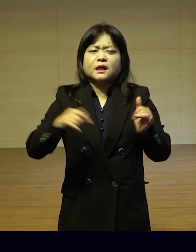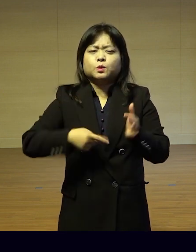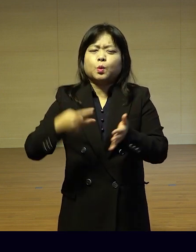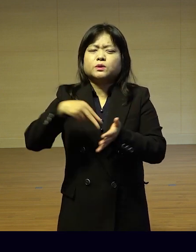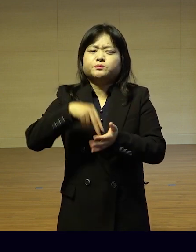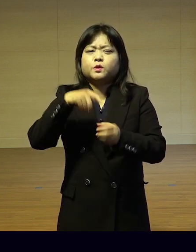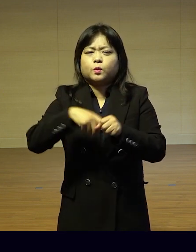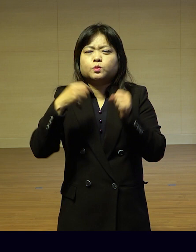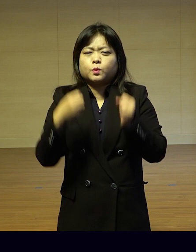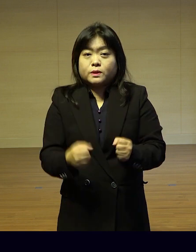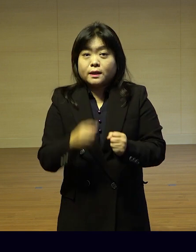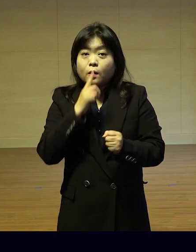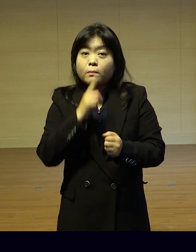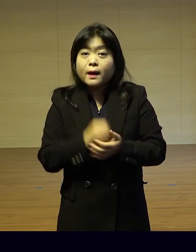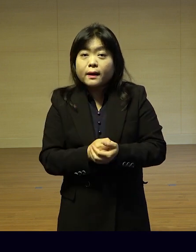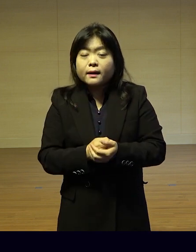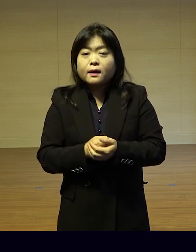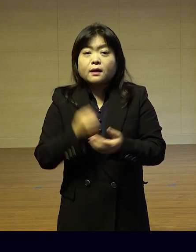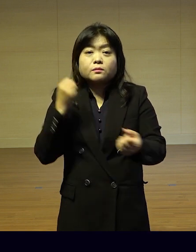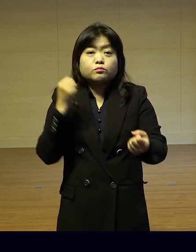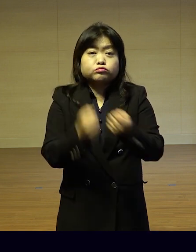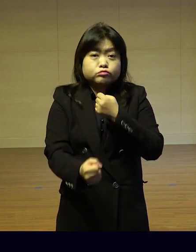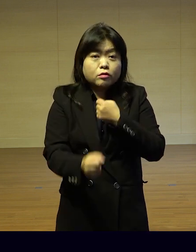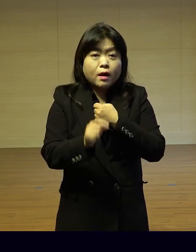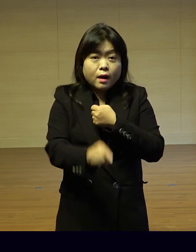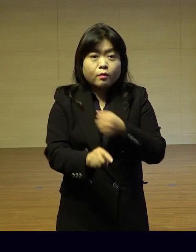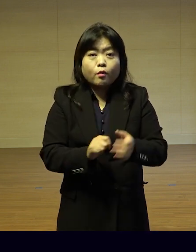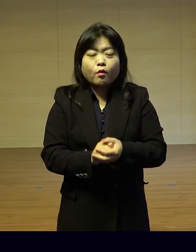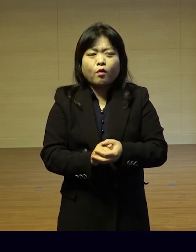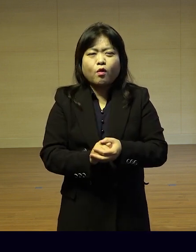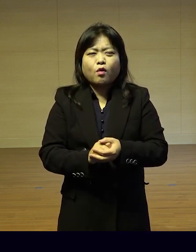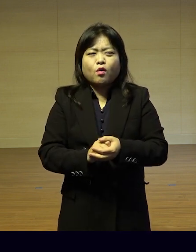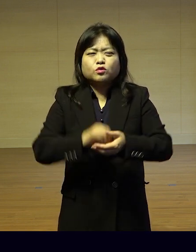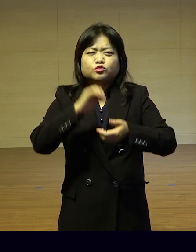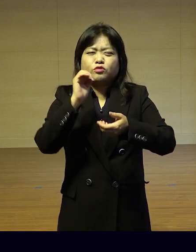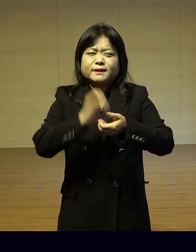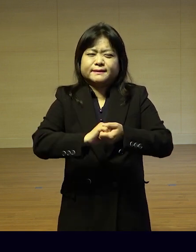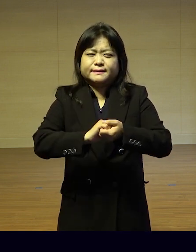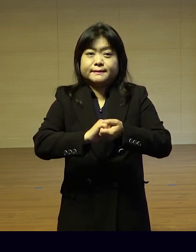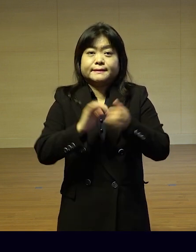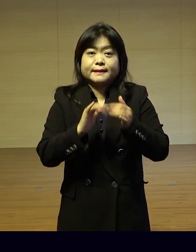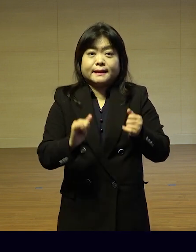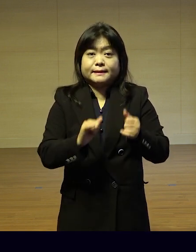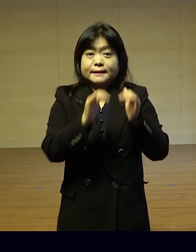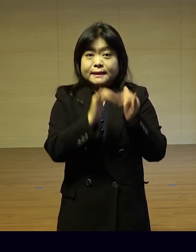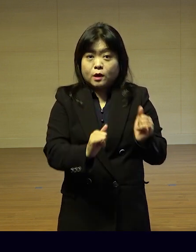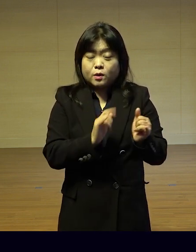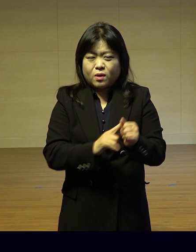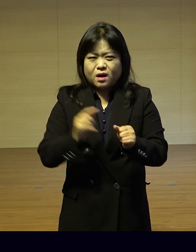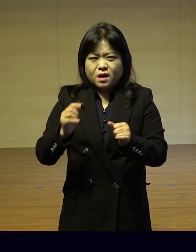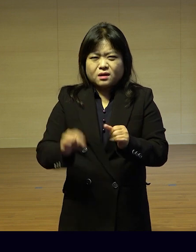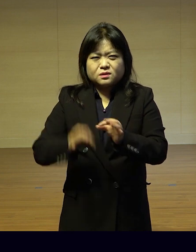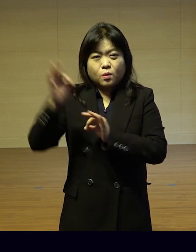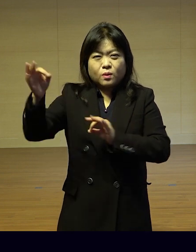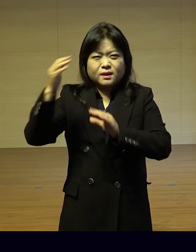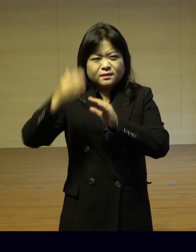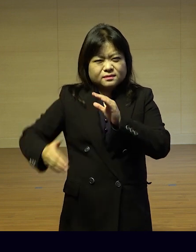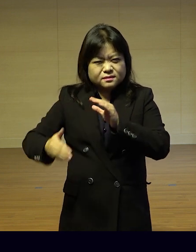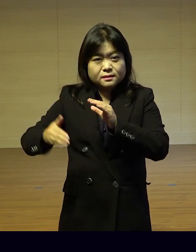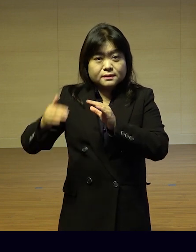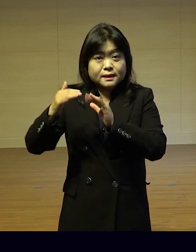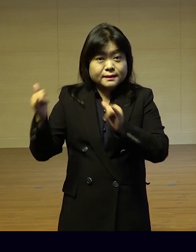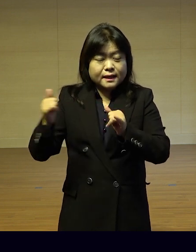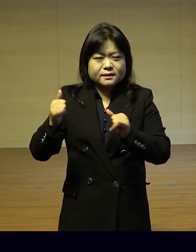존재한다고 하는데, 그럼에도 불구하고 유한자인 인간과 근저에 있는 절대자에게는 단절이